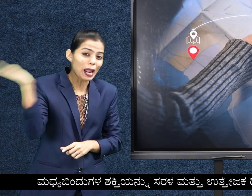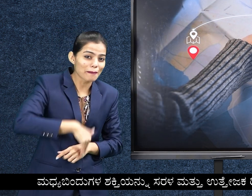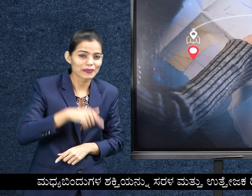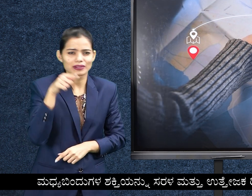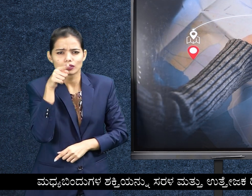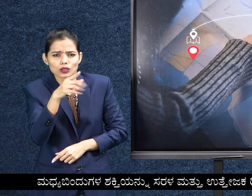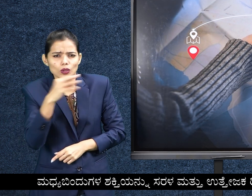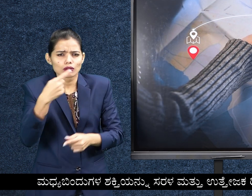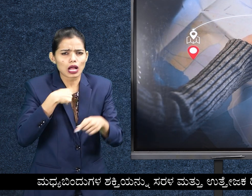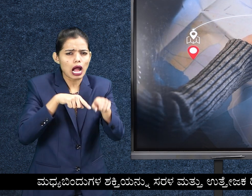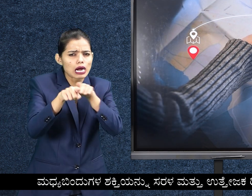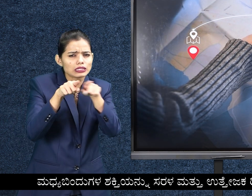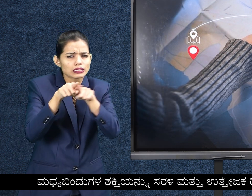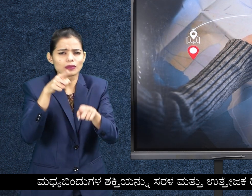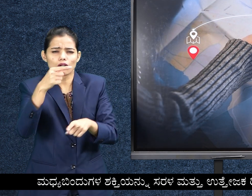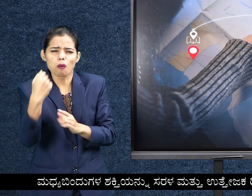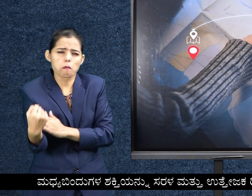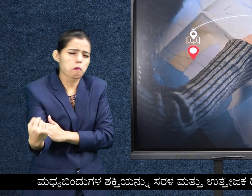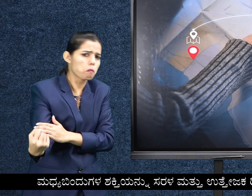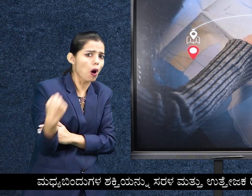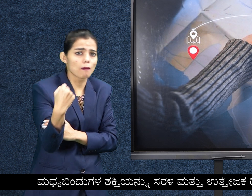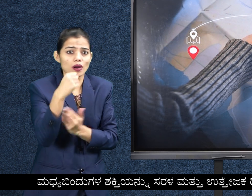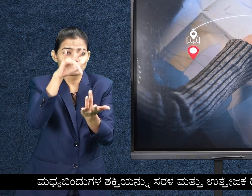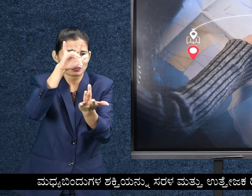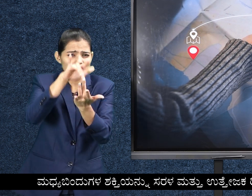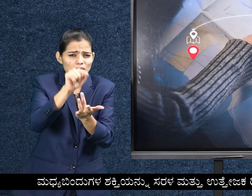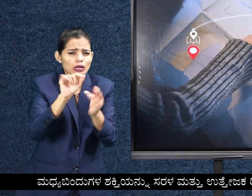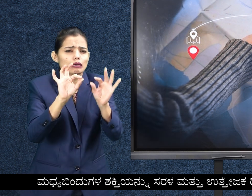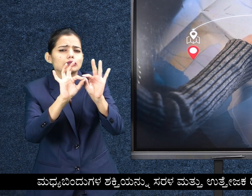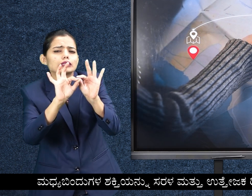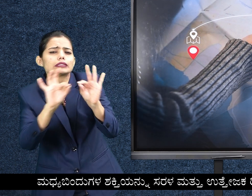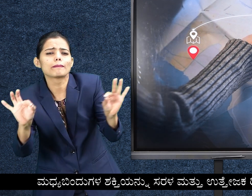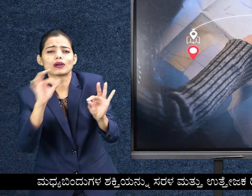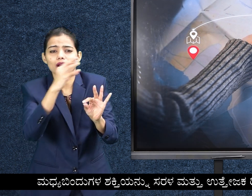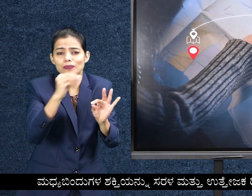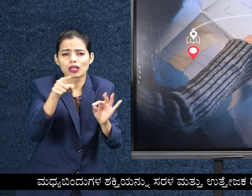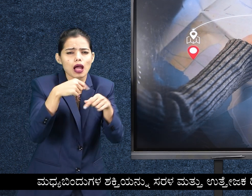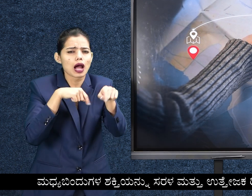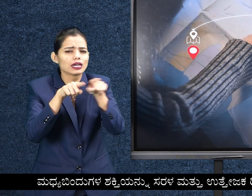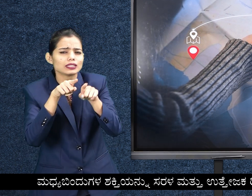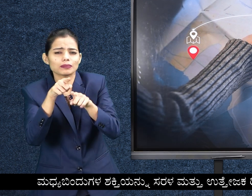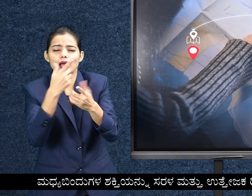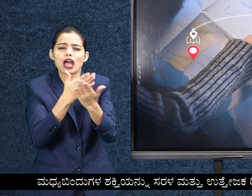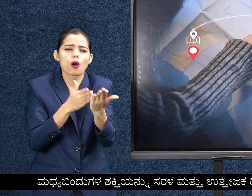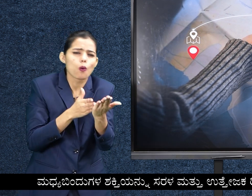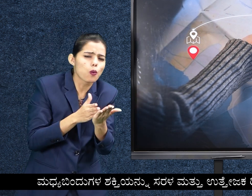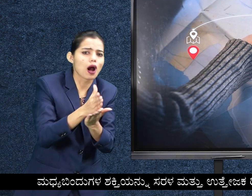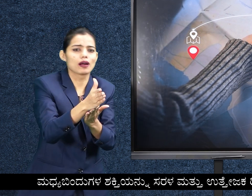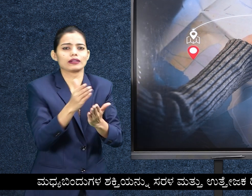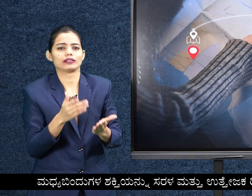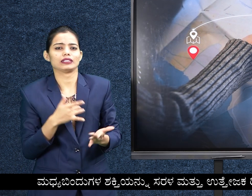ಮಧ್ಯಬಿಂದುಗಳ ಶಕ್ತಿಯನ್ನು ಸರಳ ಮತ್ತು ಉತ್ತೇಜಕ ರೀತಿಯಲ್ಲಿ ಧುಮುಕೋಣ ಮತ್ತು ಅನ್ವೇಷಿಸೋಣ.